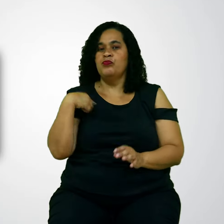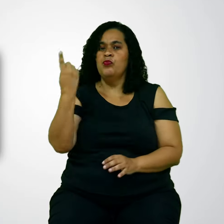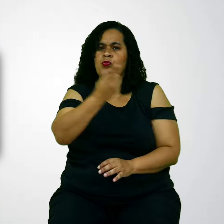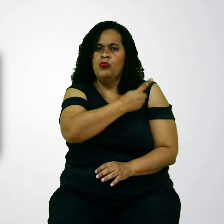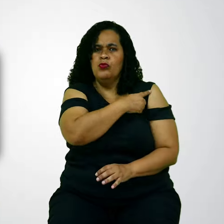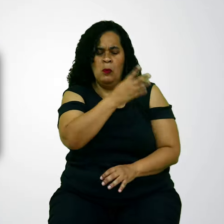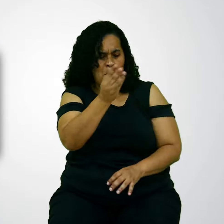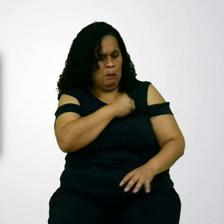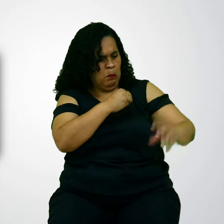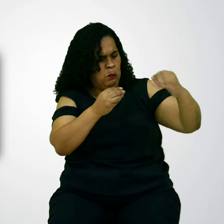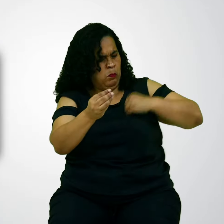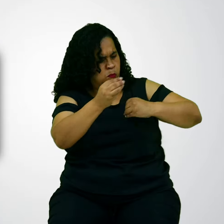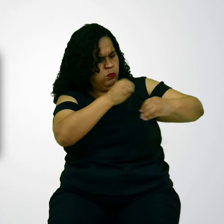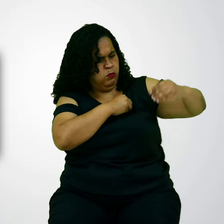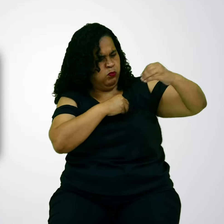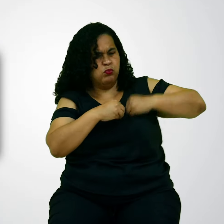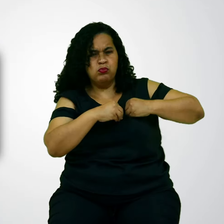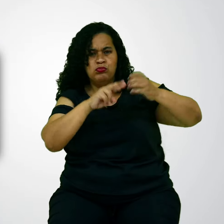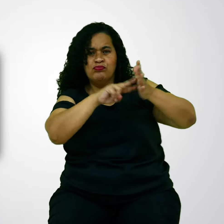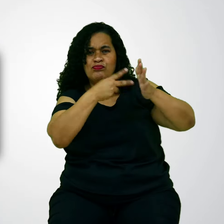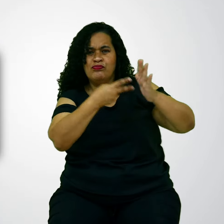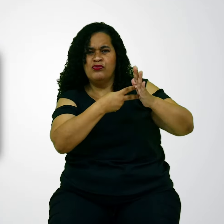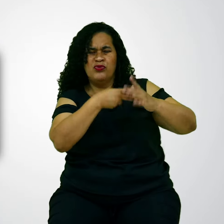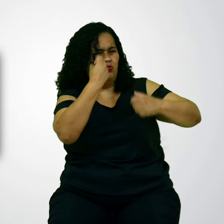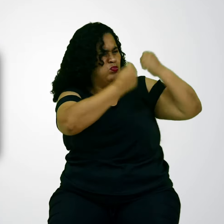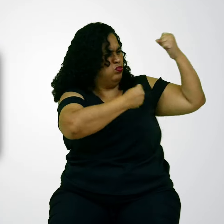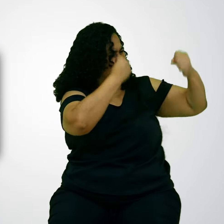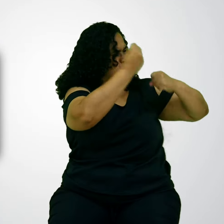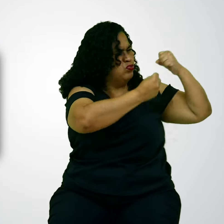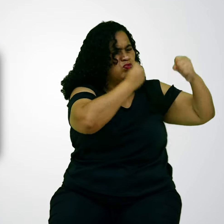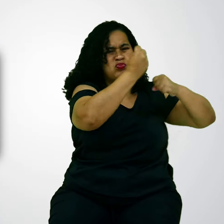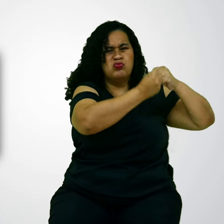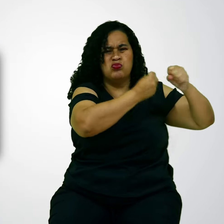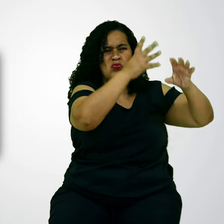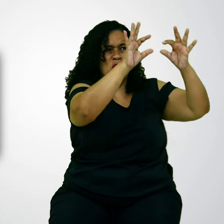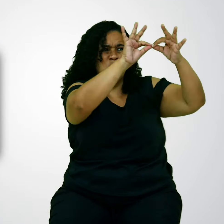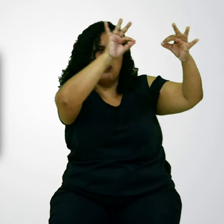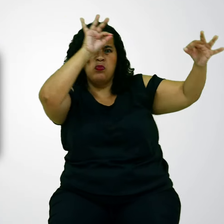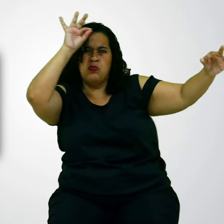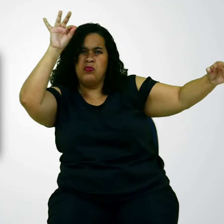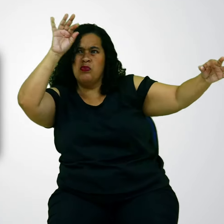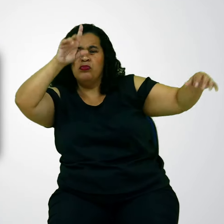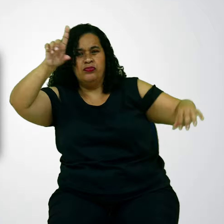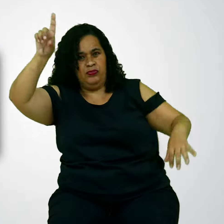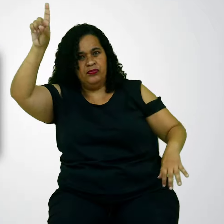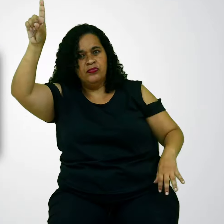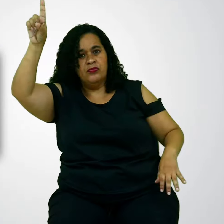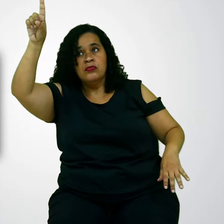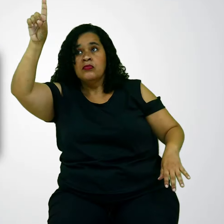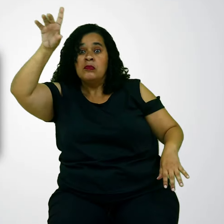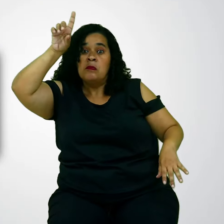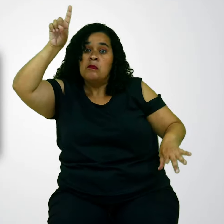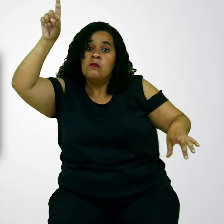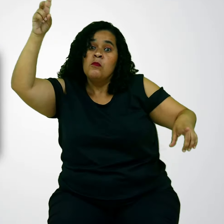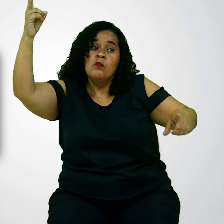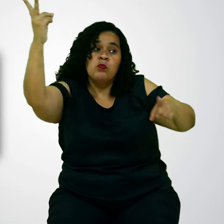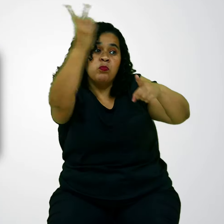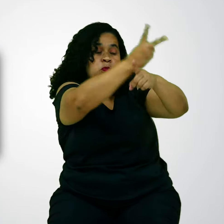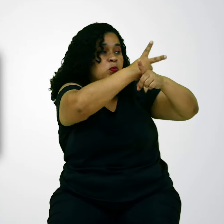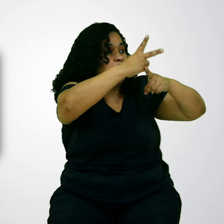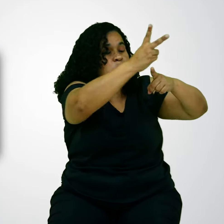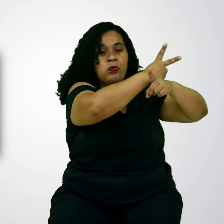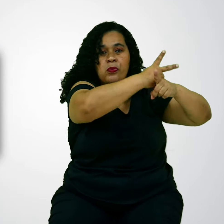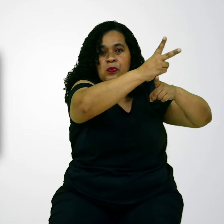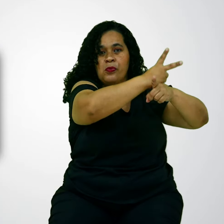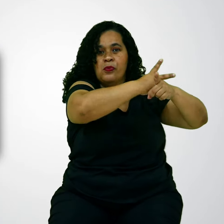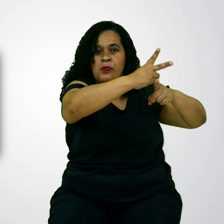e agora a gente corre para os braços amorosos de Deus. Nós somos abraçados por Deus. A igreja